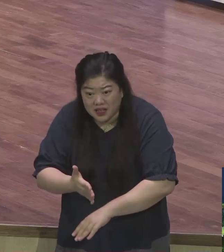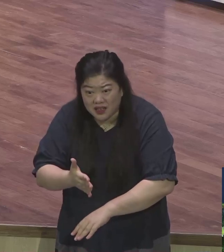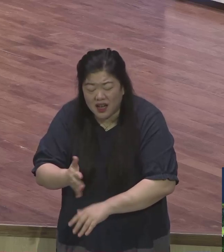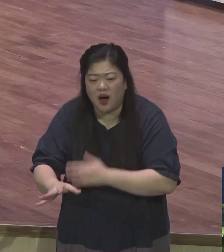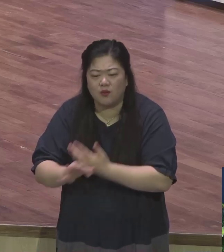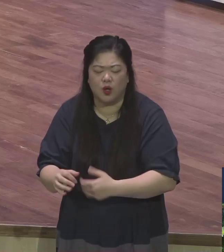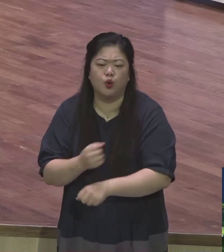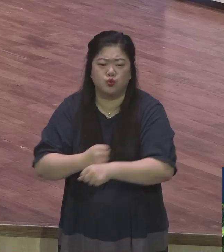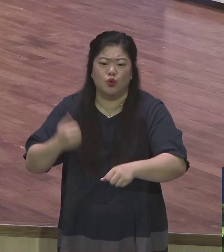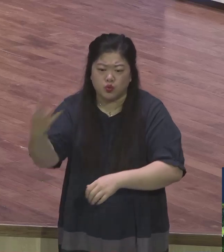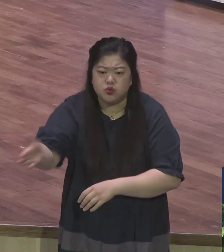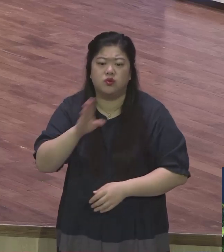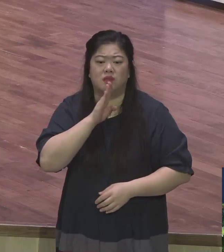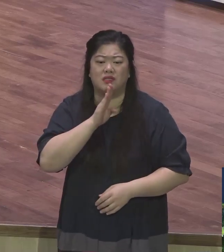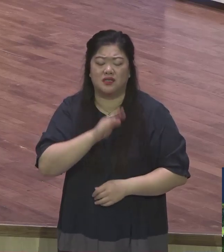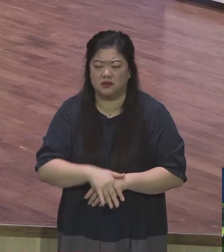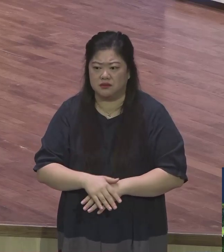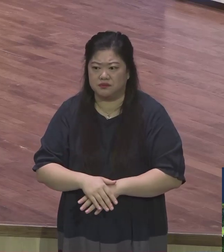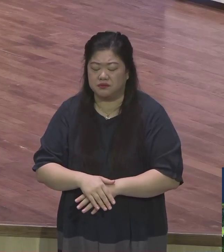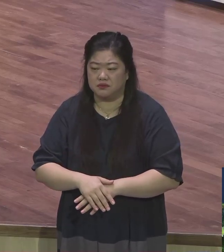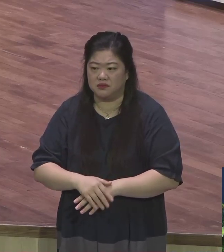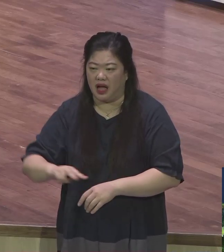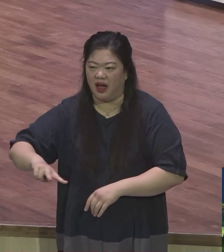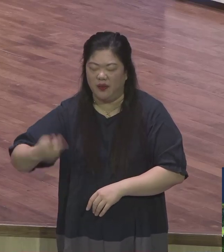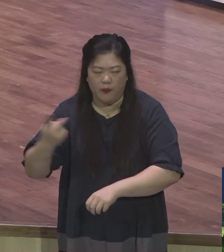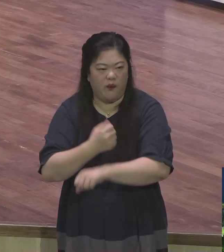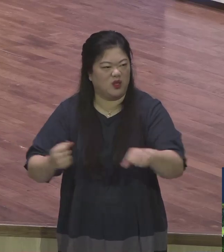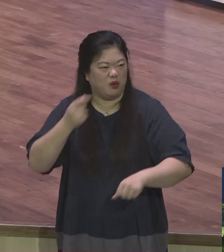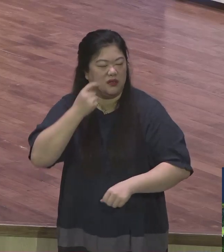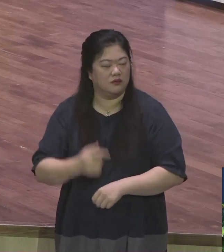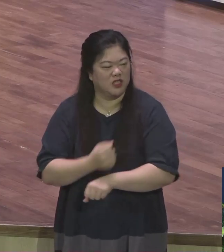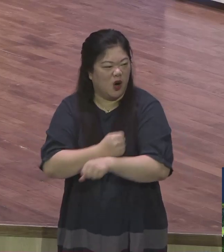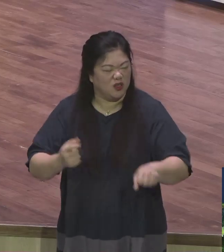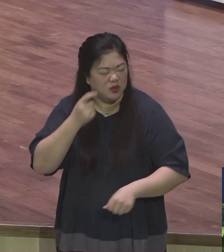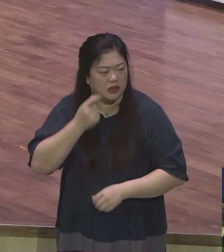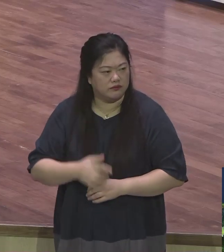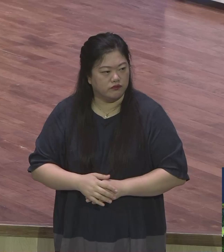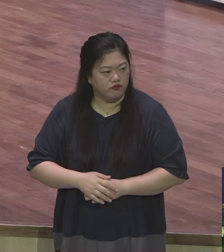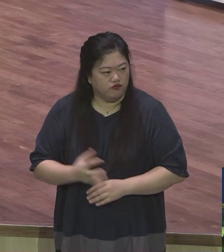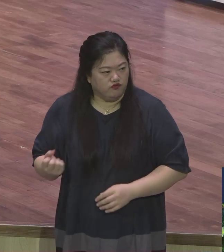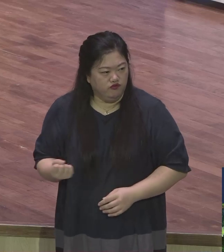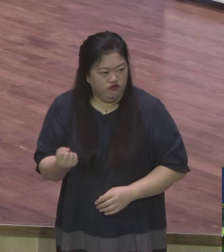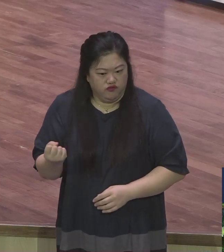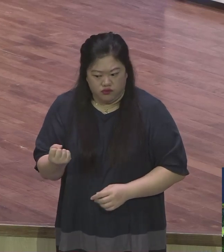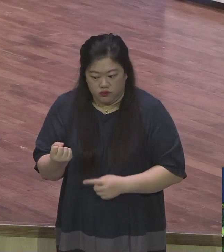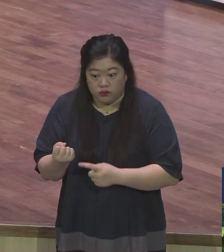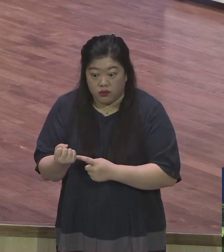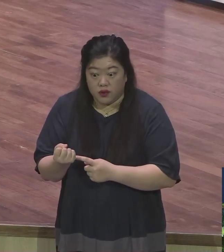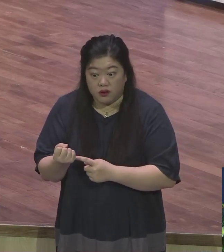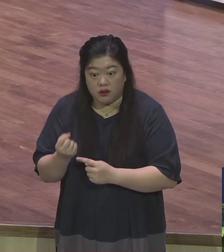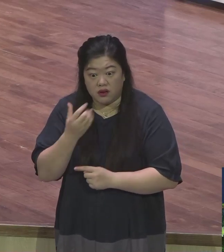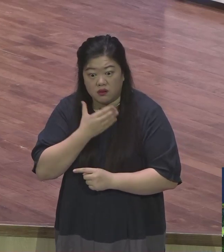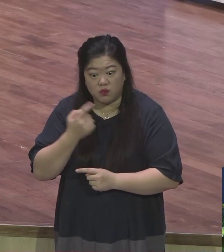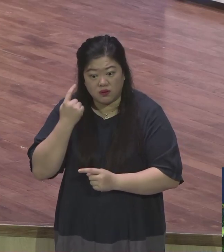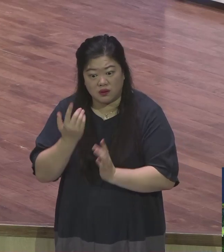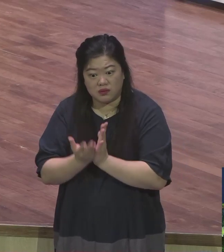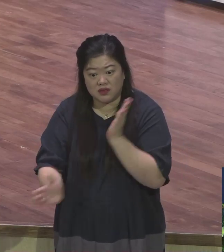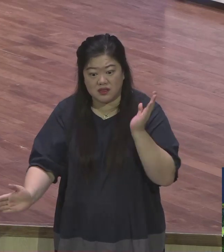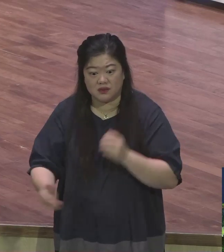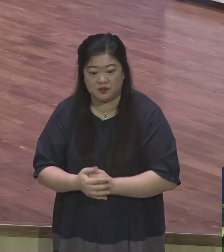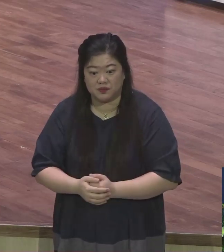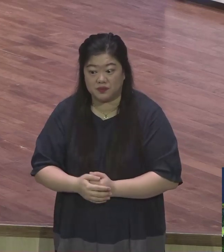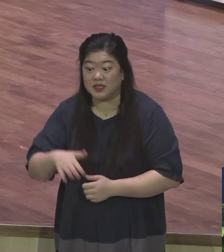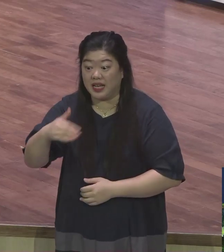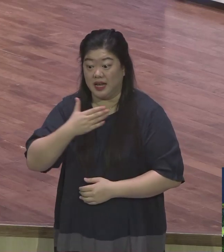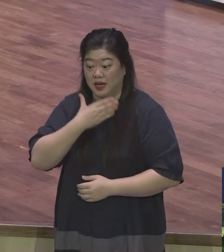그런데 그걸 계속 용서 안 한다. 그거는 아니죠. 보금적 시각이 아니에요. 보금적 시각은 용서를